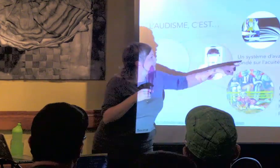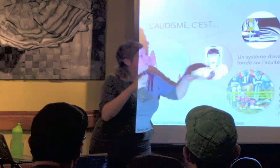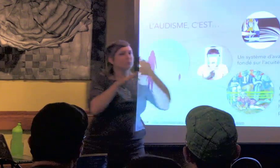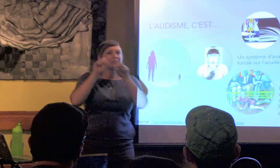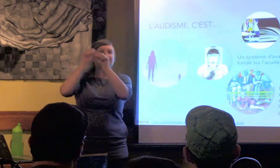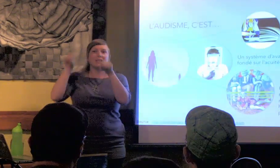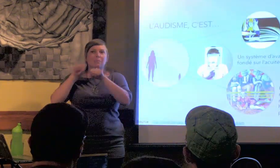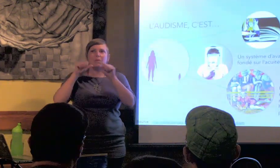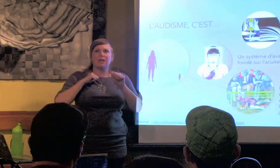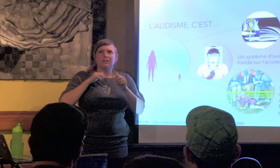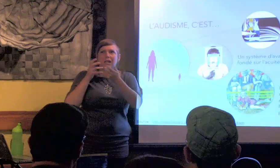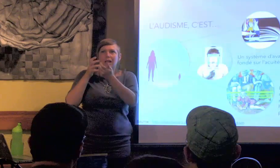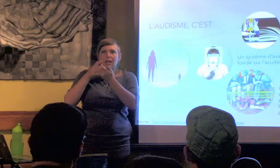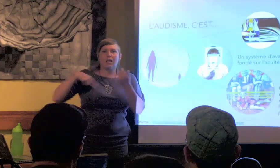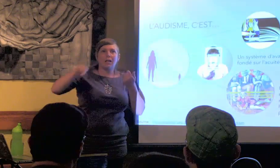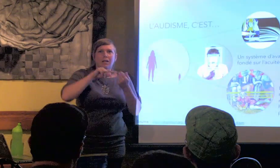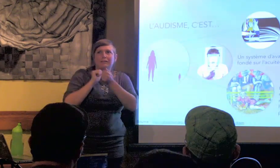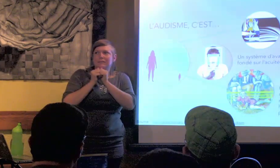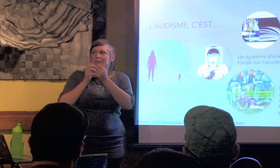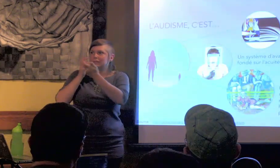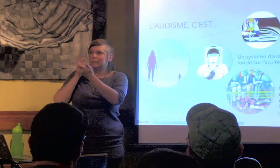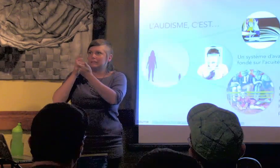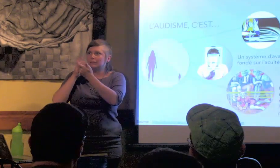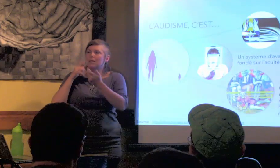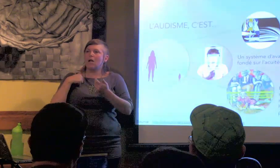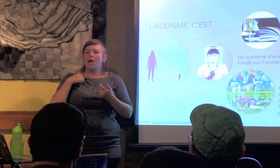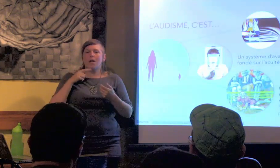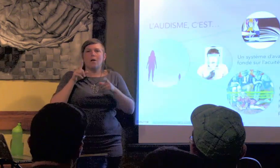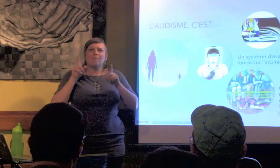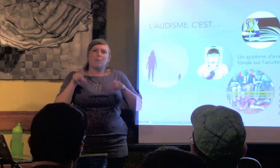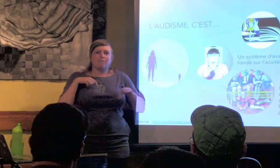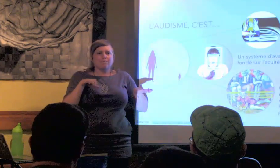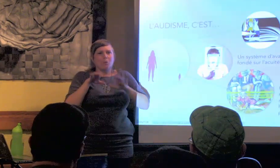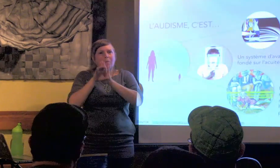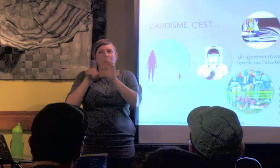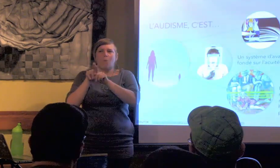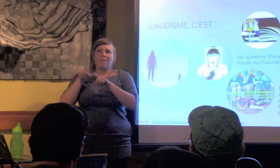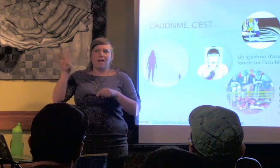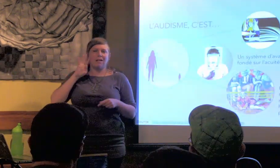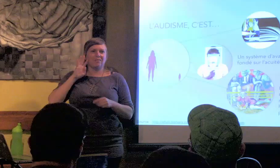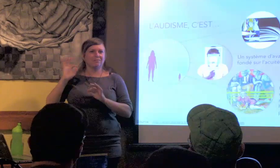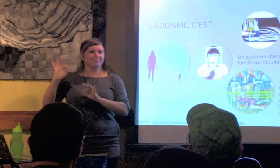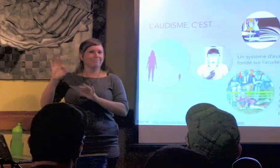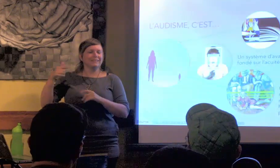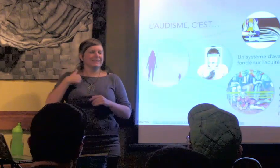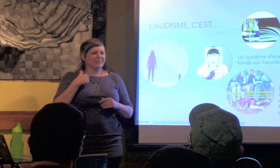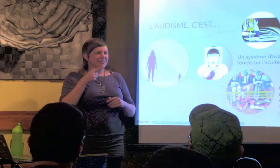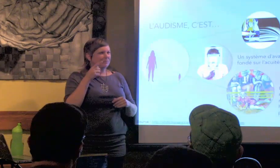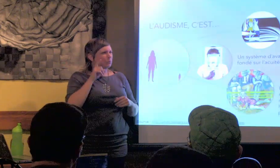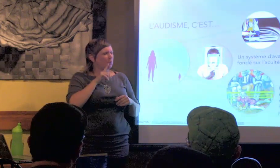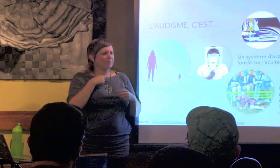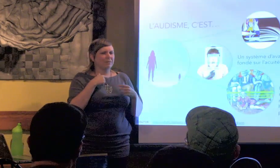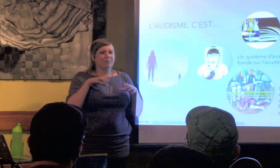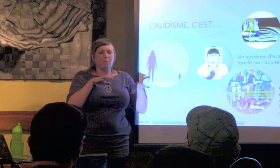blanc. Donc, on essaie un petit peu de se conformer au système qui est en force. Donc, on doit adopter un